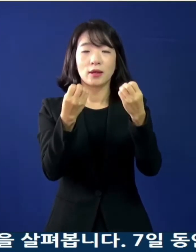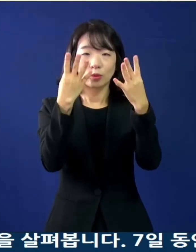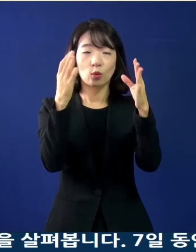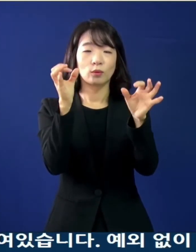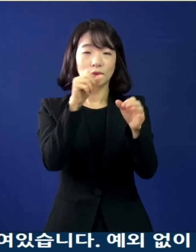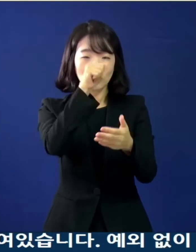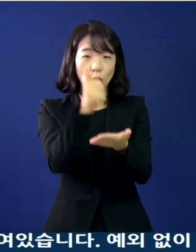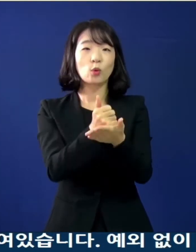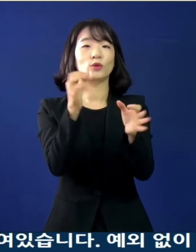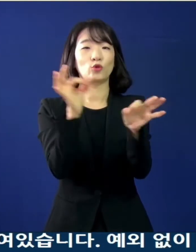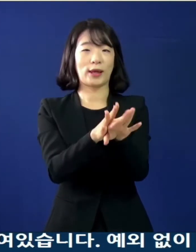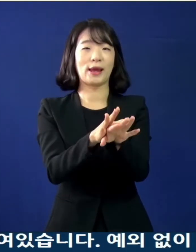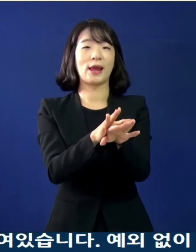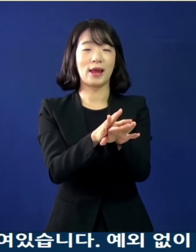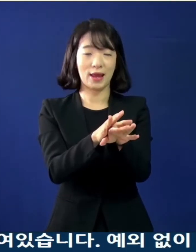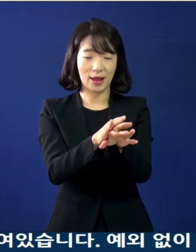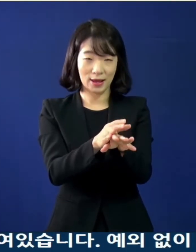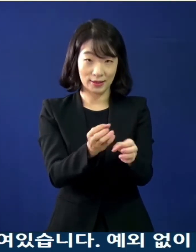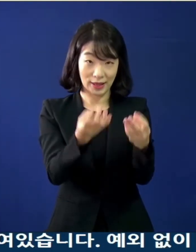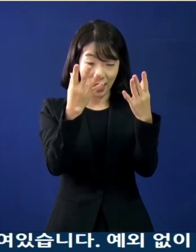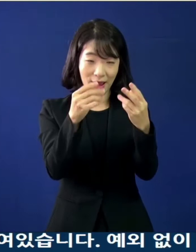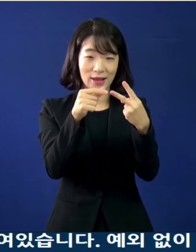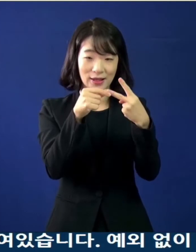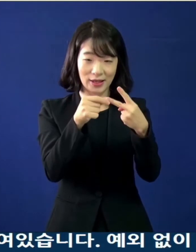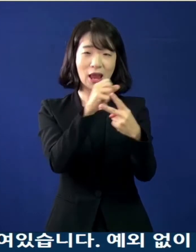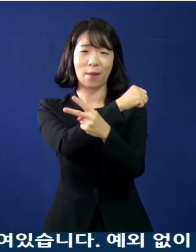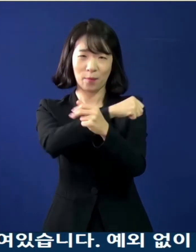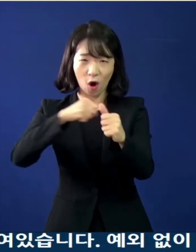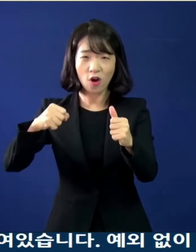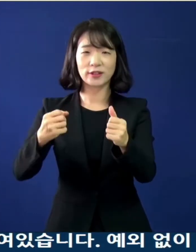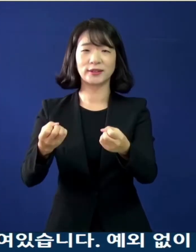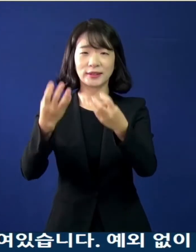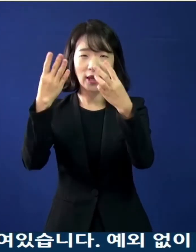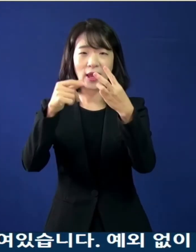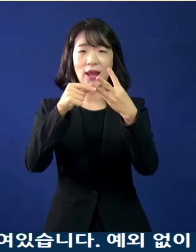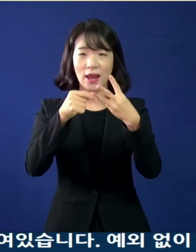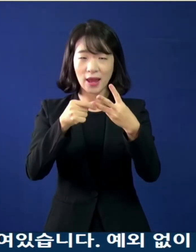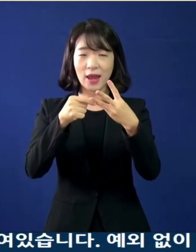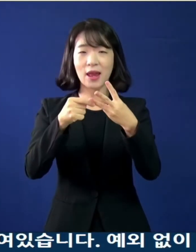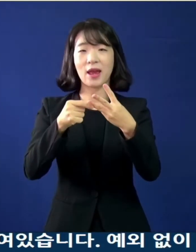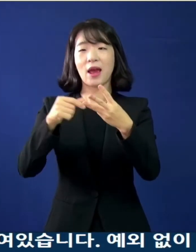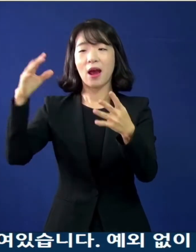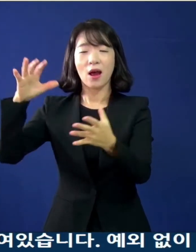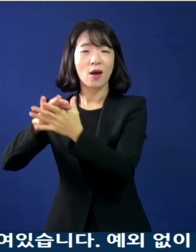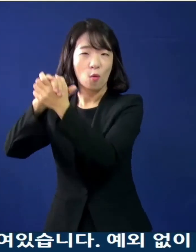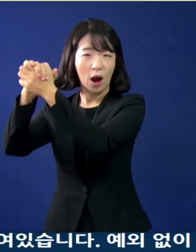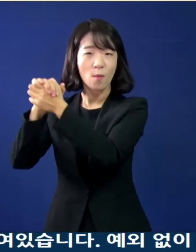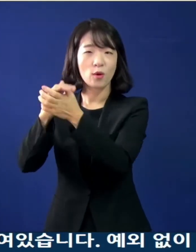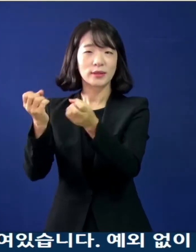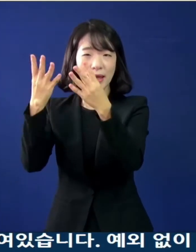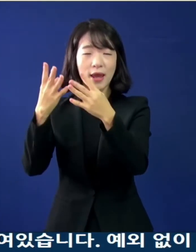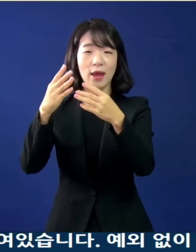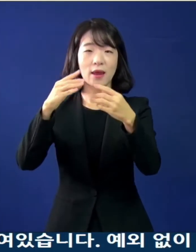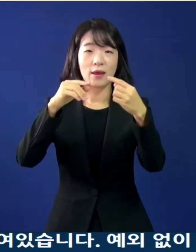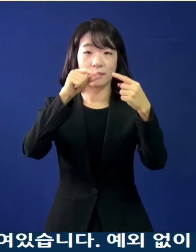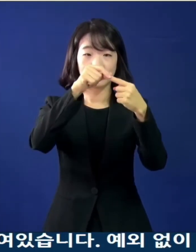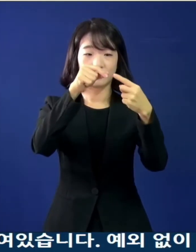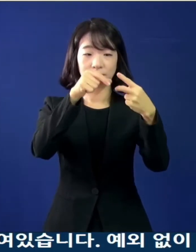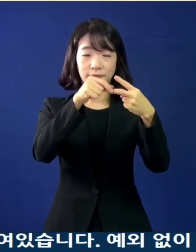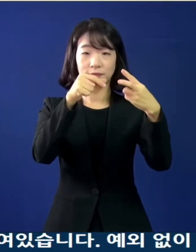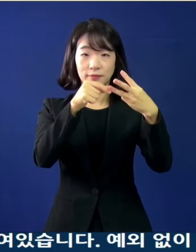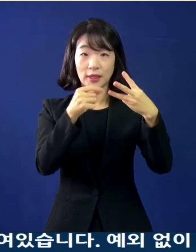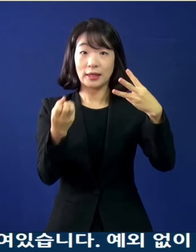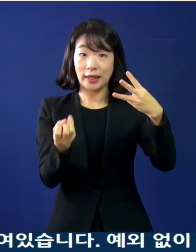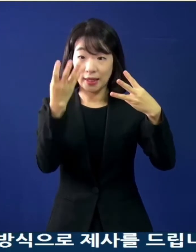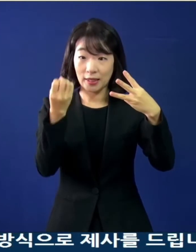번제 드리고, 세 번째 화목제 드리고, 이것을 7일 동안 계속 반복하고 있는 겁니다. 여러분, 이